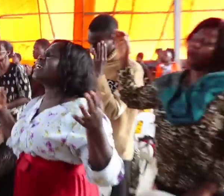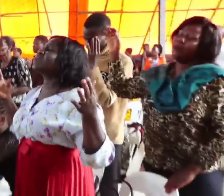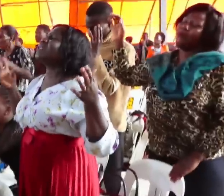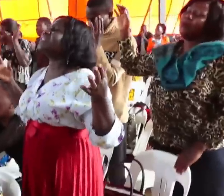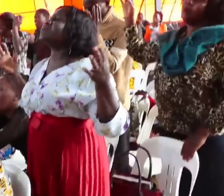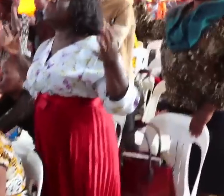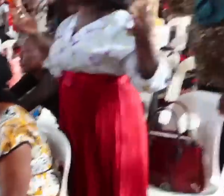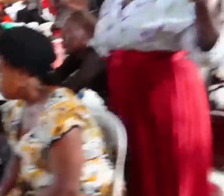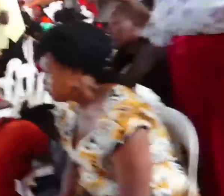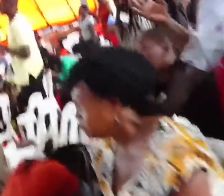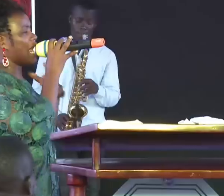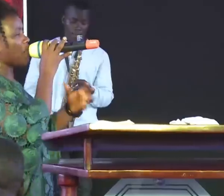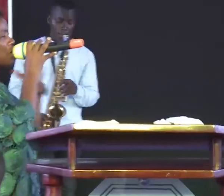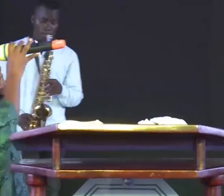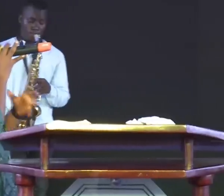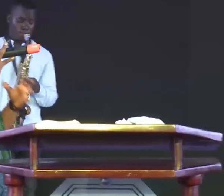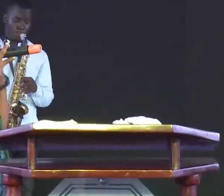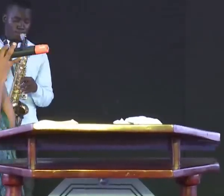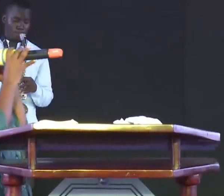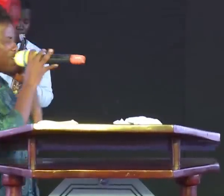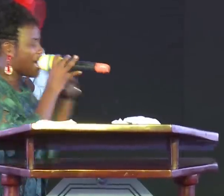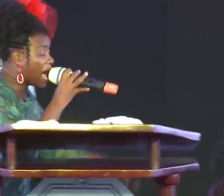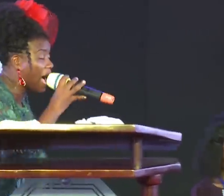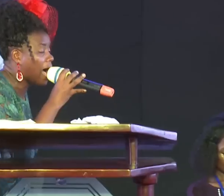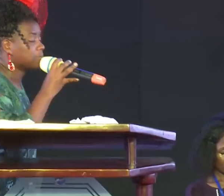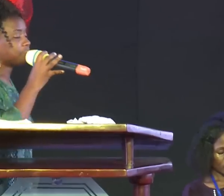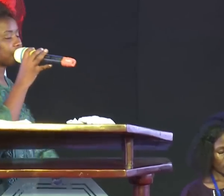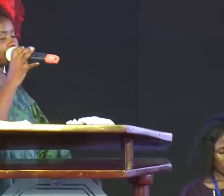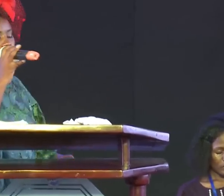ku Katonda, okwagala kwokuteeka ku Katonda